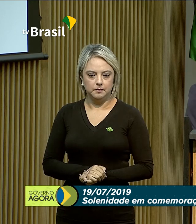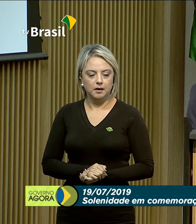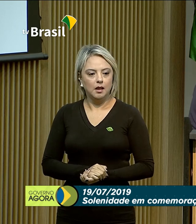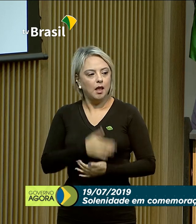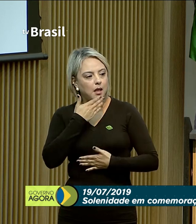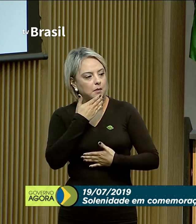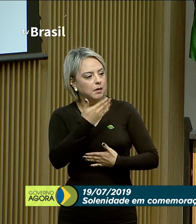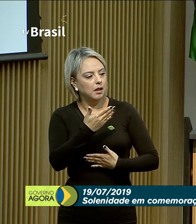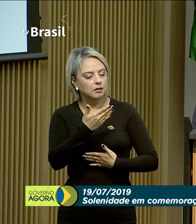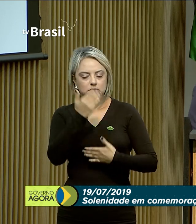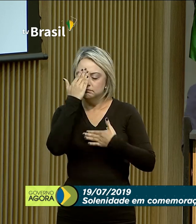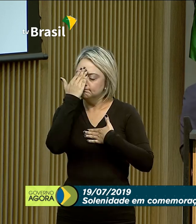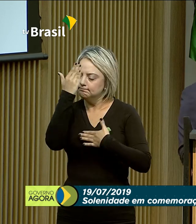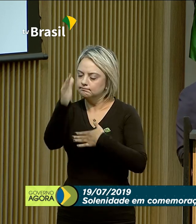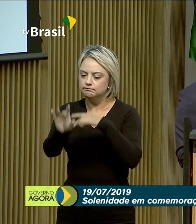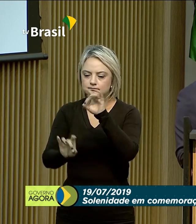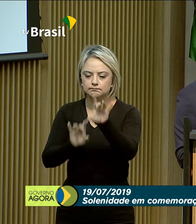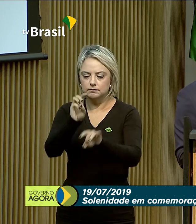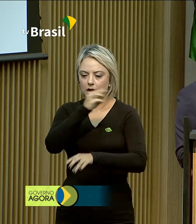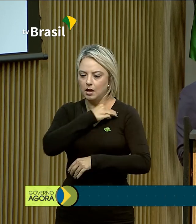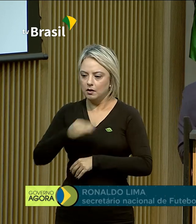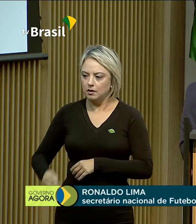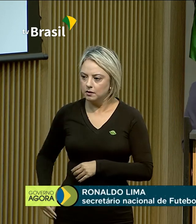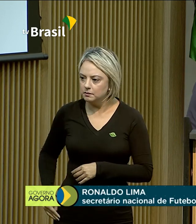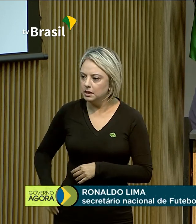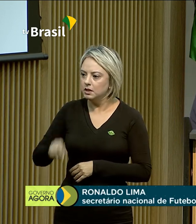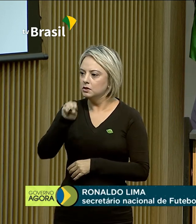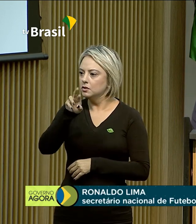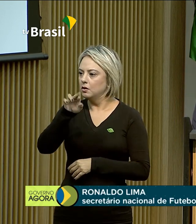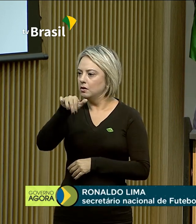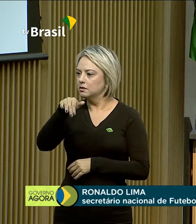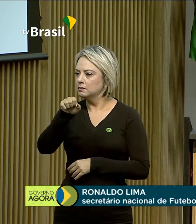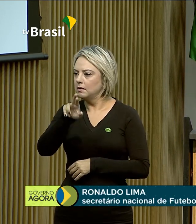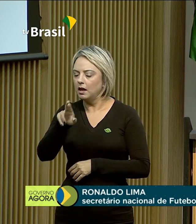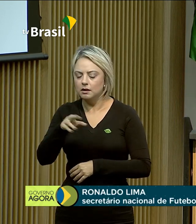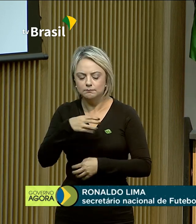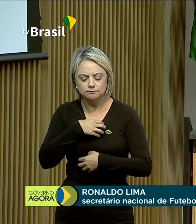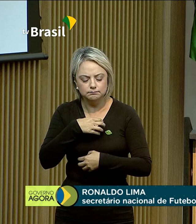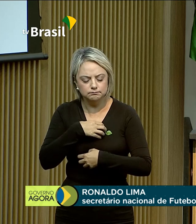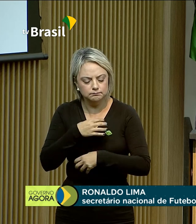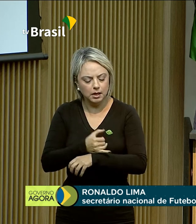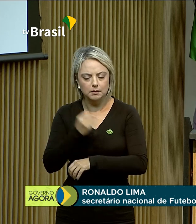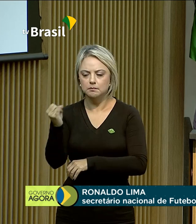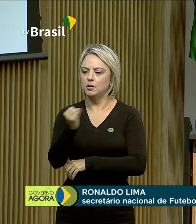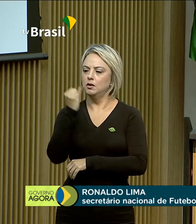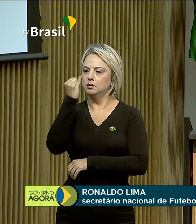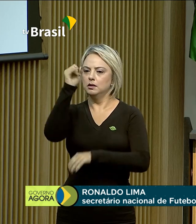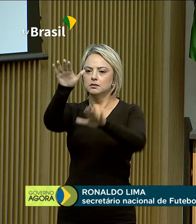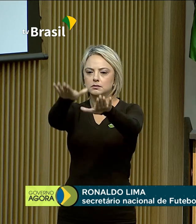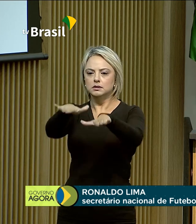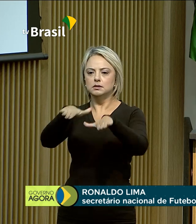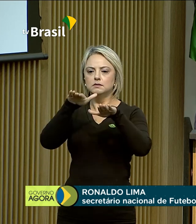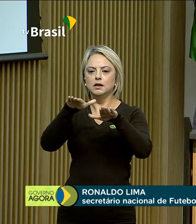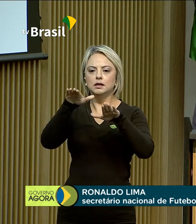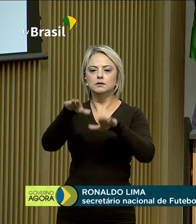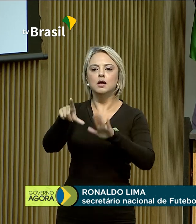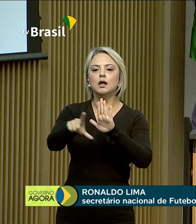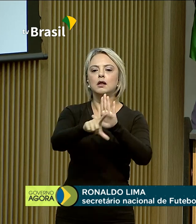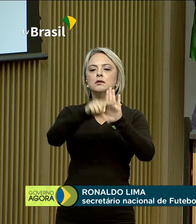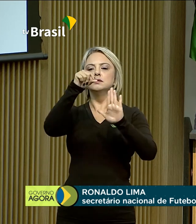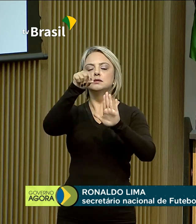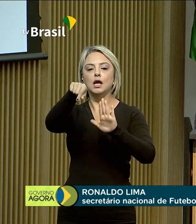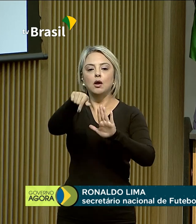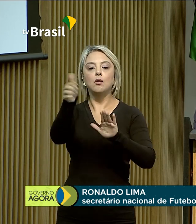Expresso meu especial agradecimento ao ministro Osmar Terra, que, sensível à importância desse evento, nos destacou com sua